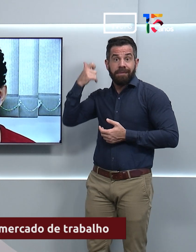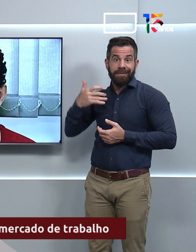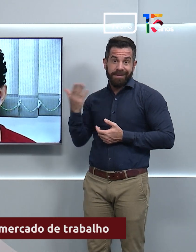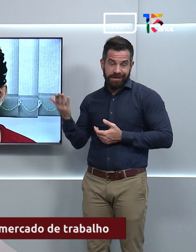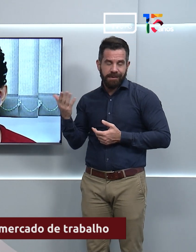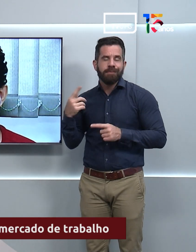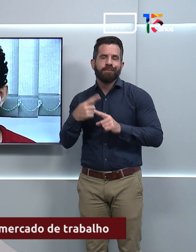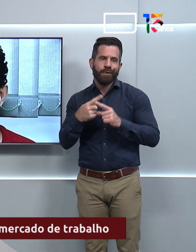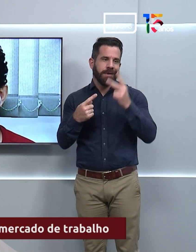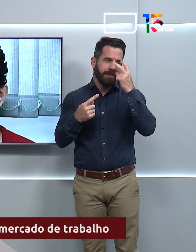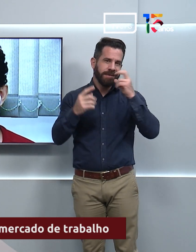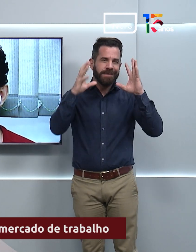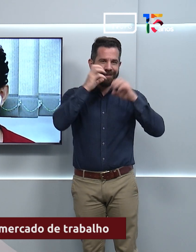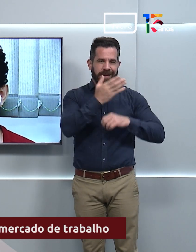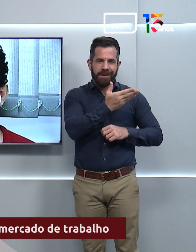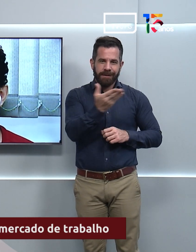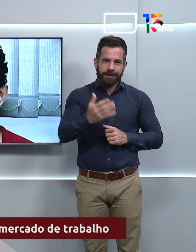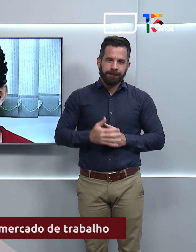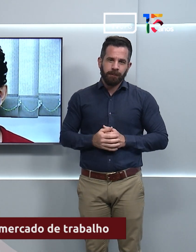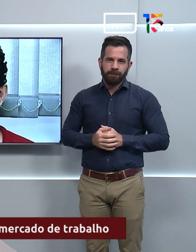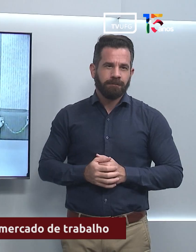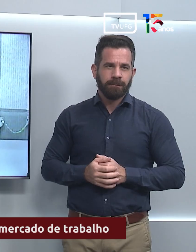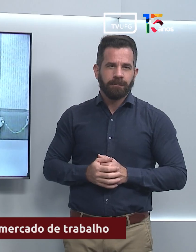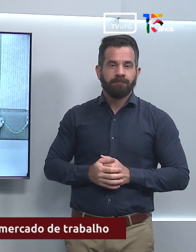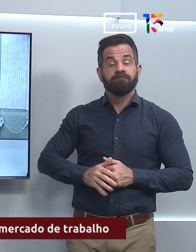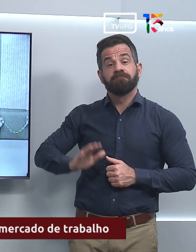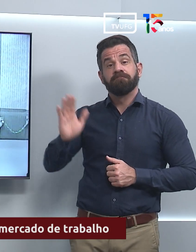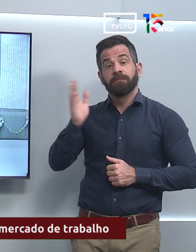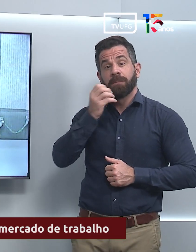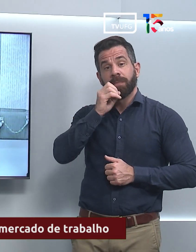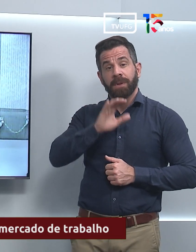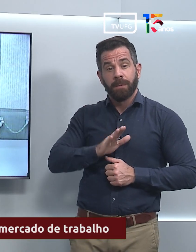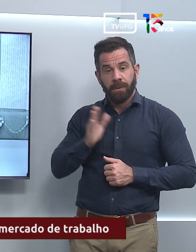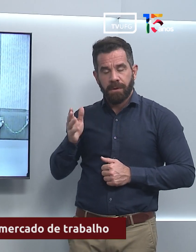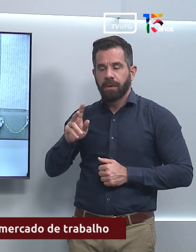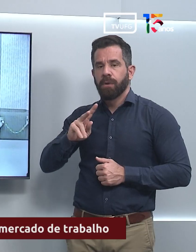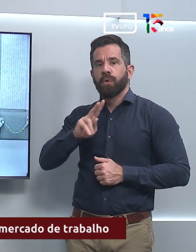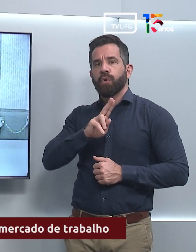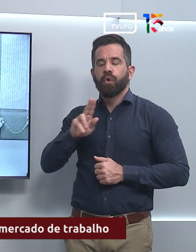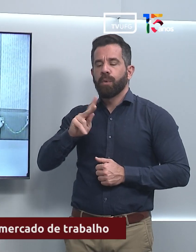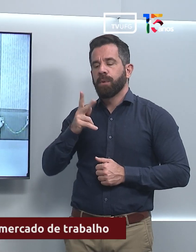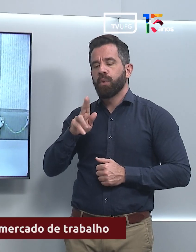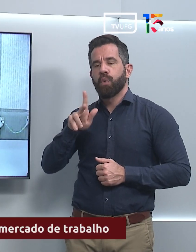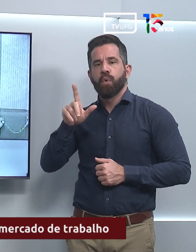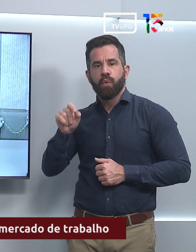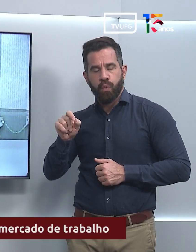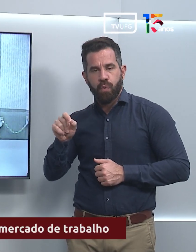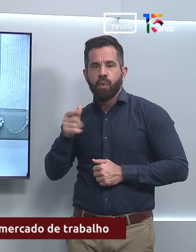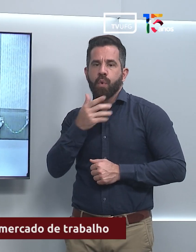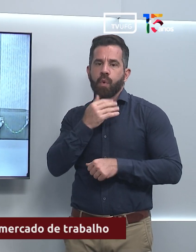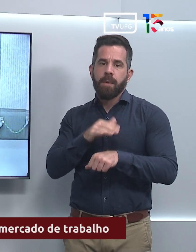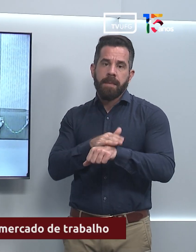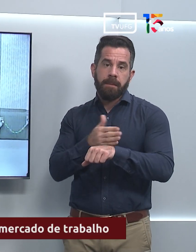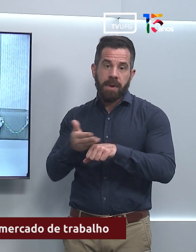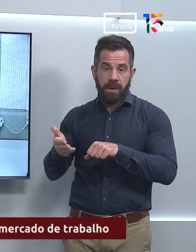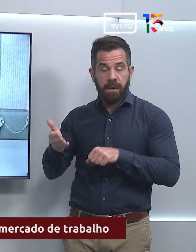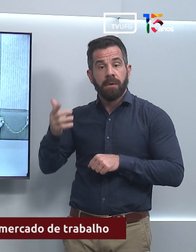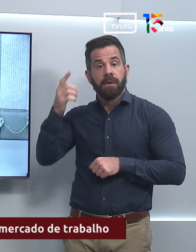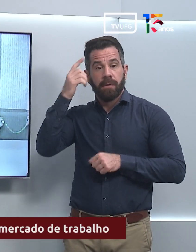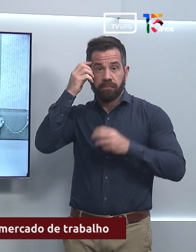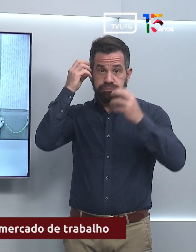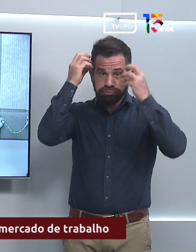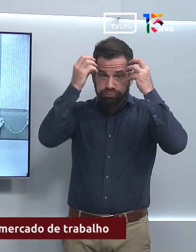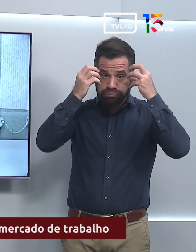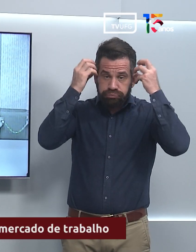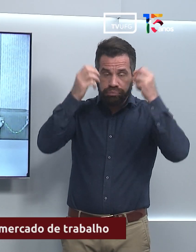o nosso público cego de baixa visão. Oi, boa tarde. Meu nome é Hugo de Assis, sou homem branco, com cabelos